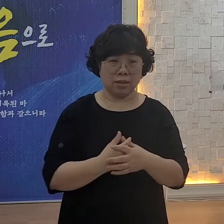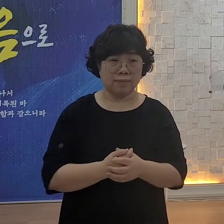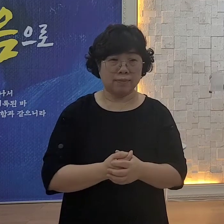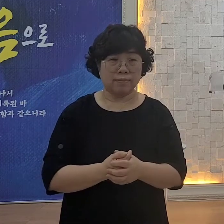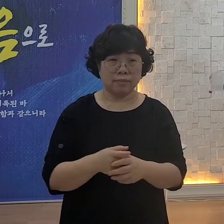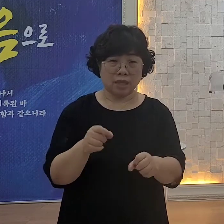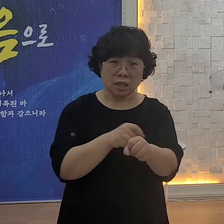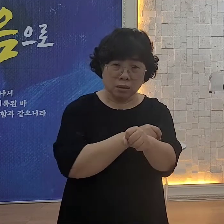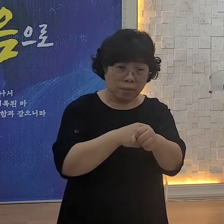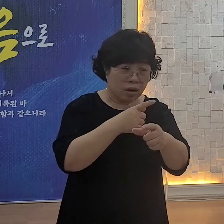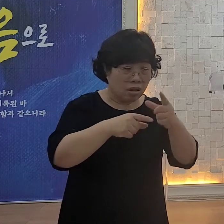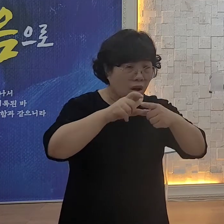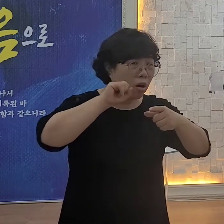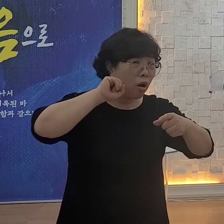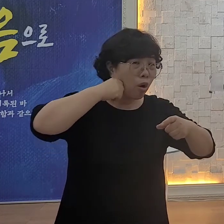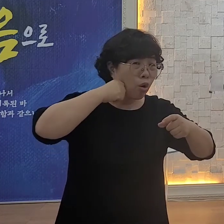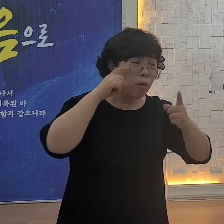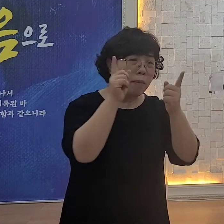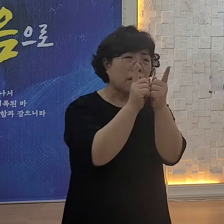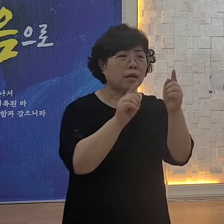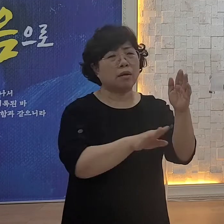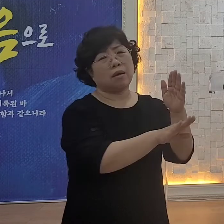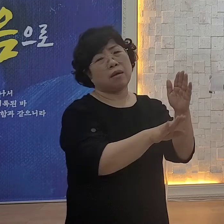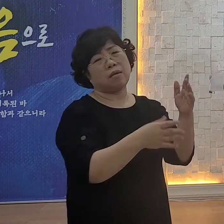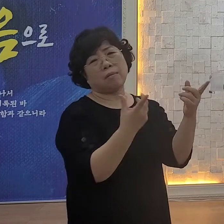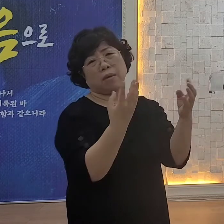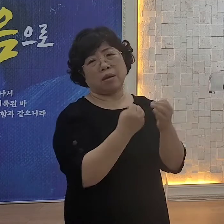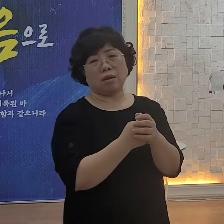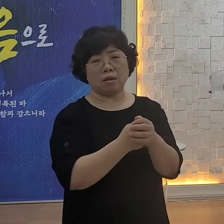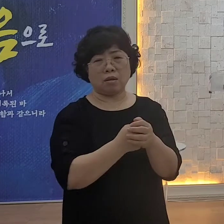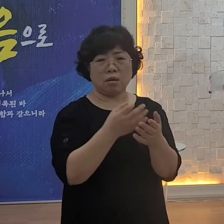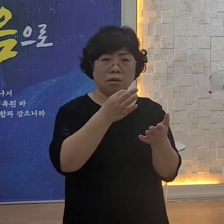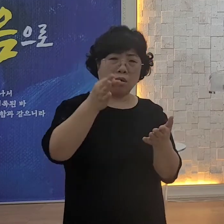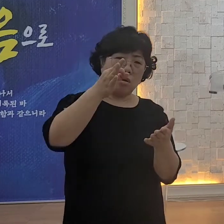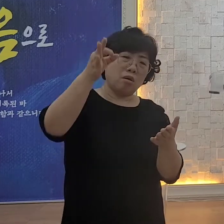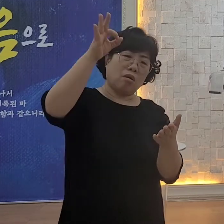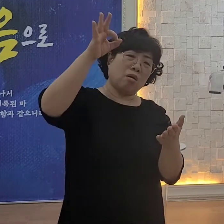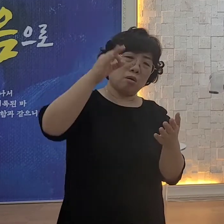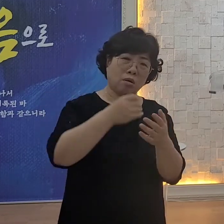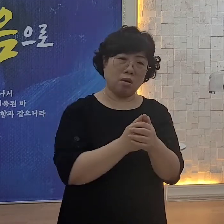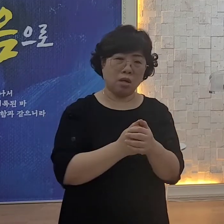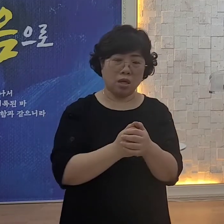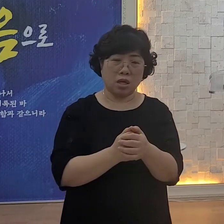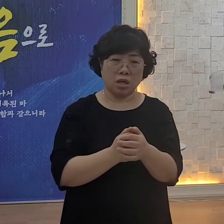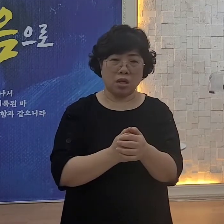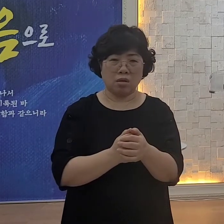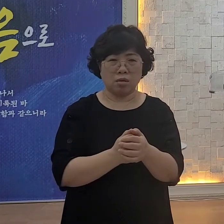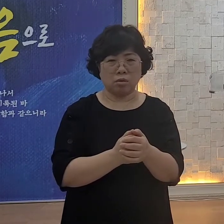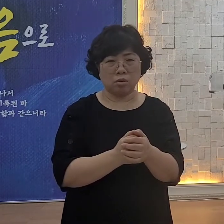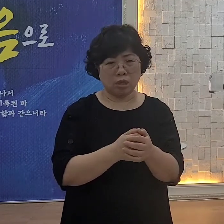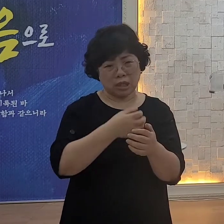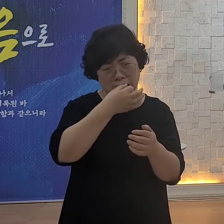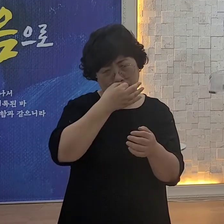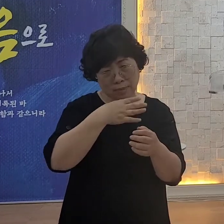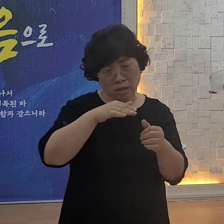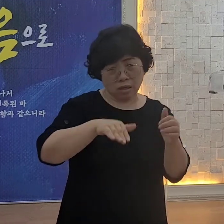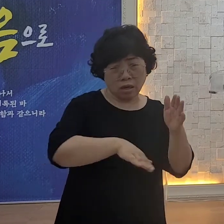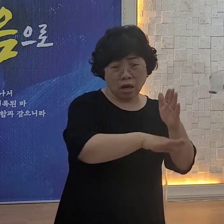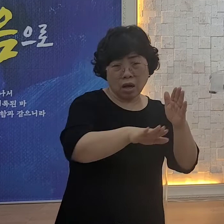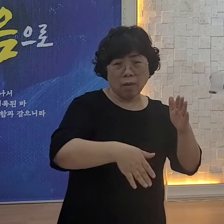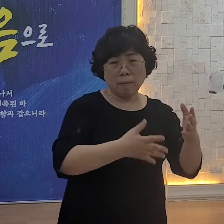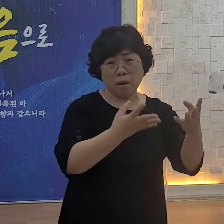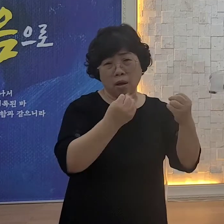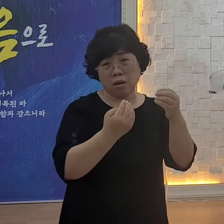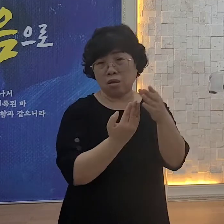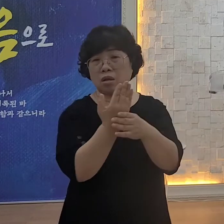더 어려움을 당하고 있고 참 이 금리까지 올라가지고 이득을 보는 가정들도 있지만 이 어려움을 당하는